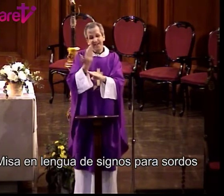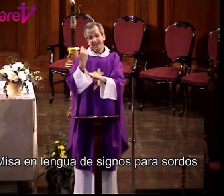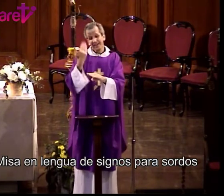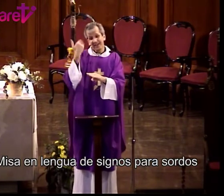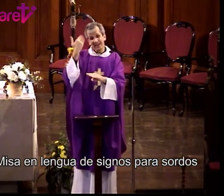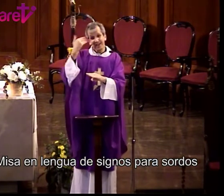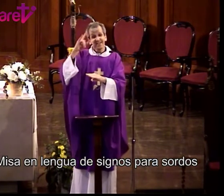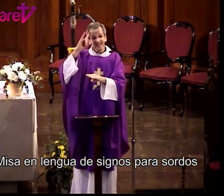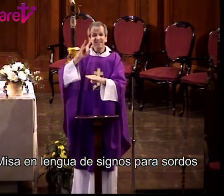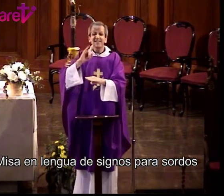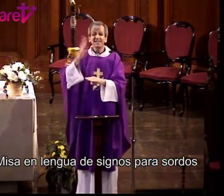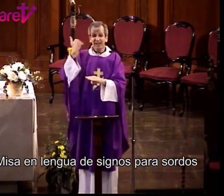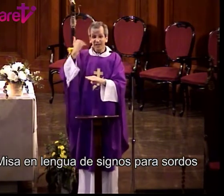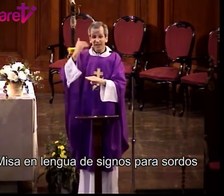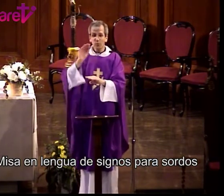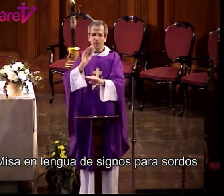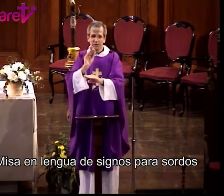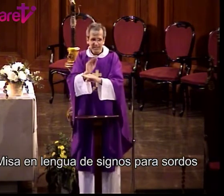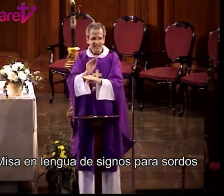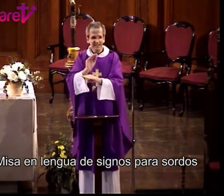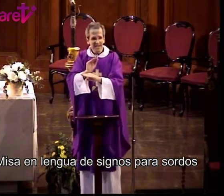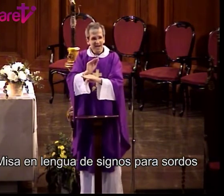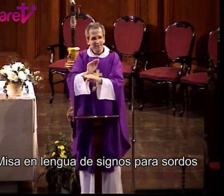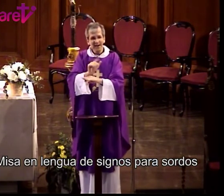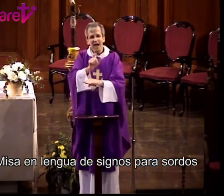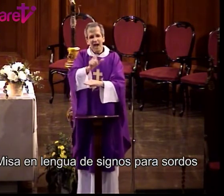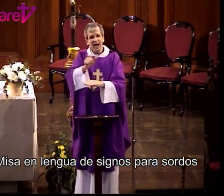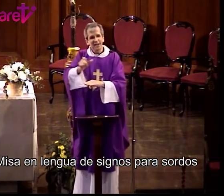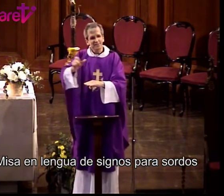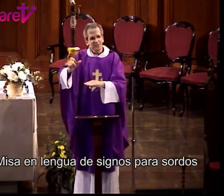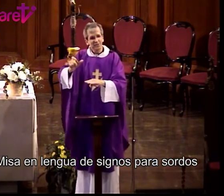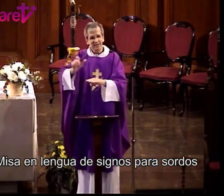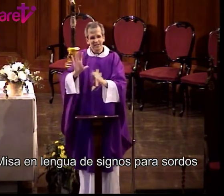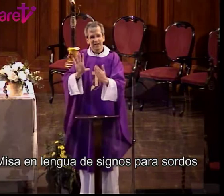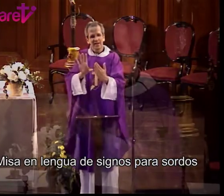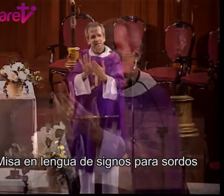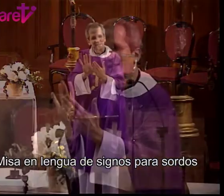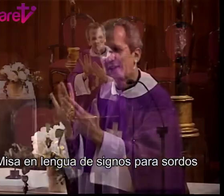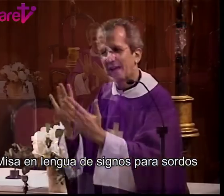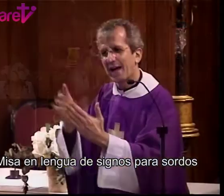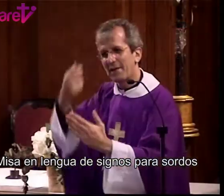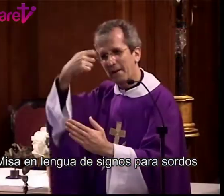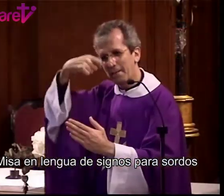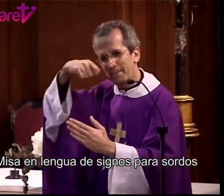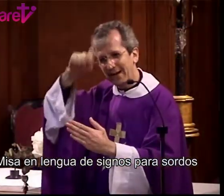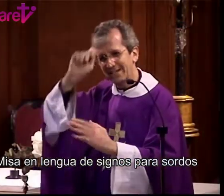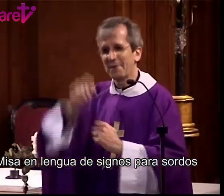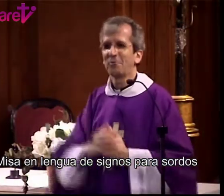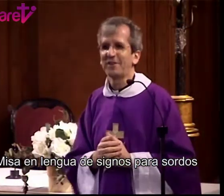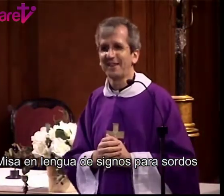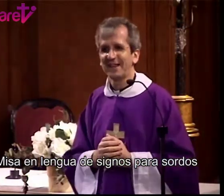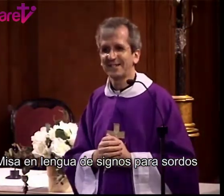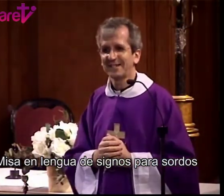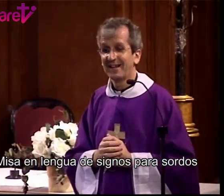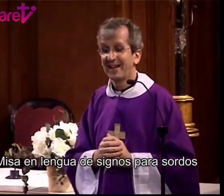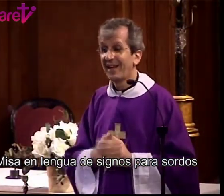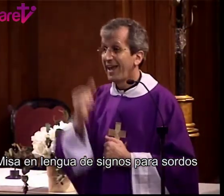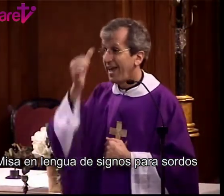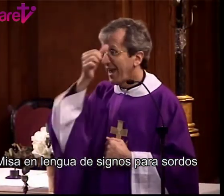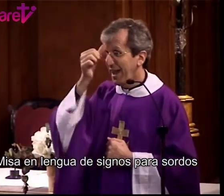que ya desde antiguo se enseñaban a las personas que se acercaban para ser bautizadas. El